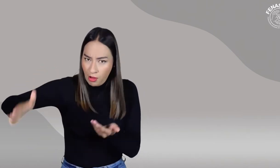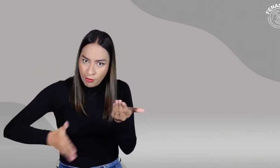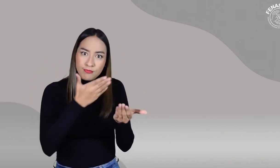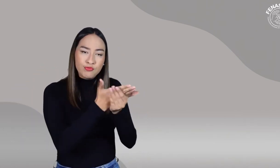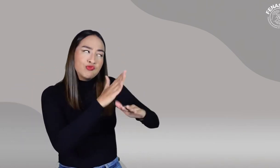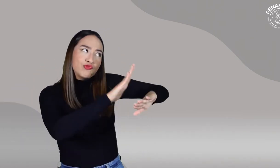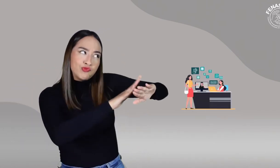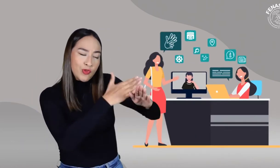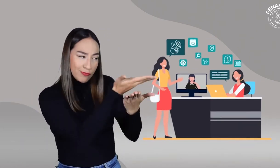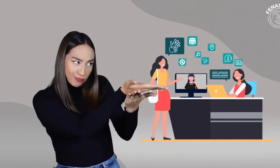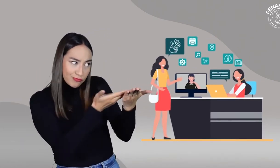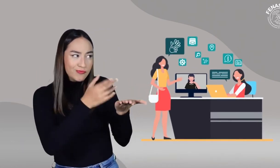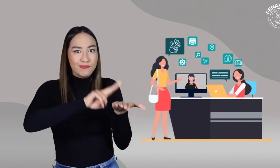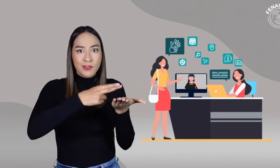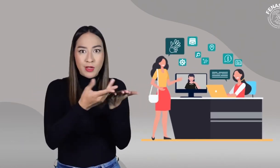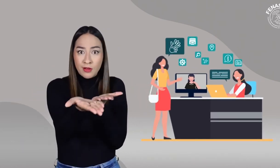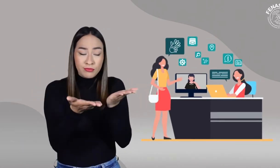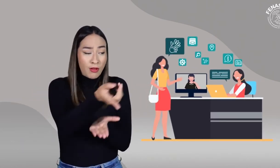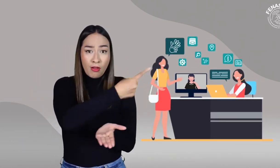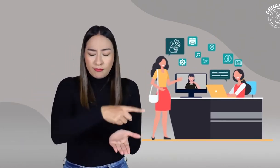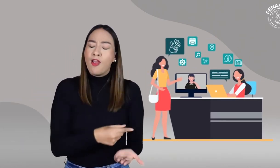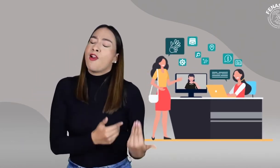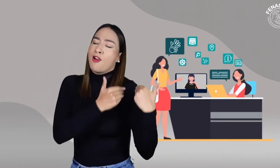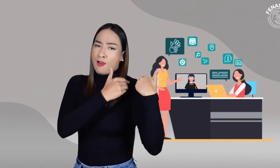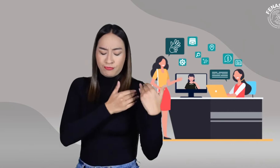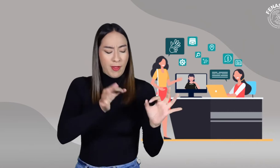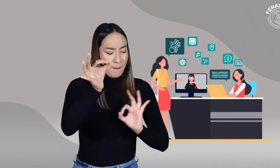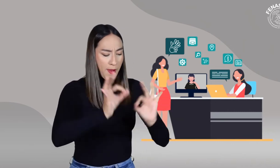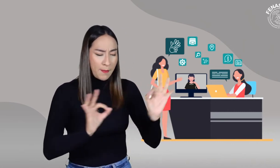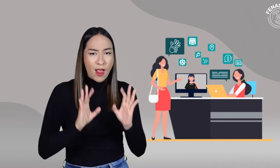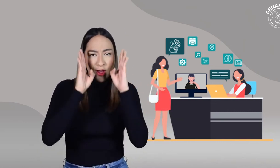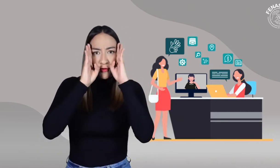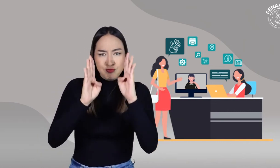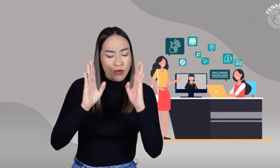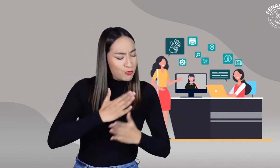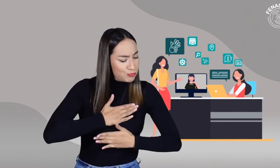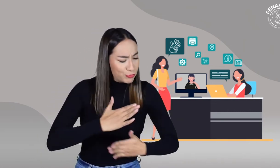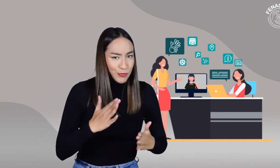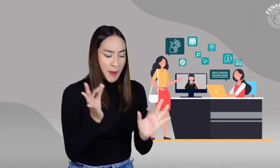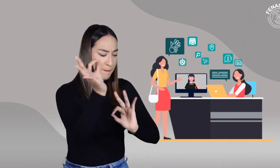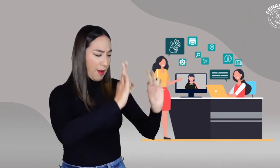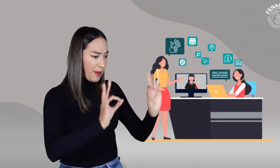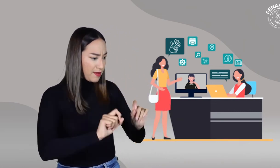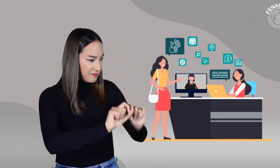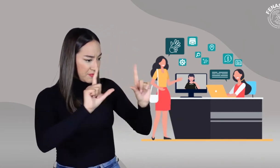dispositivo, solicitar el servicio de interpretación para brindar información en lengua de señas